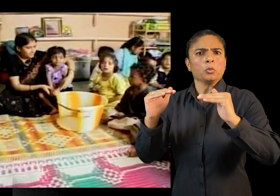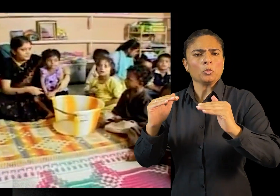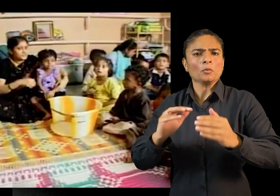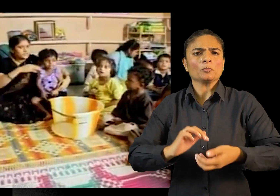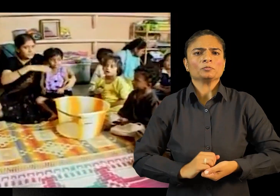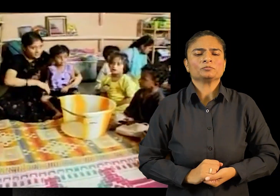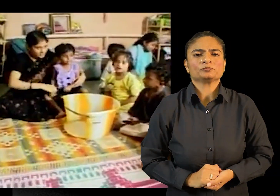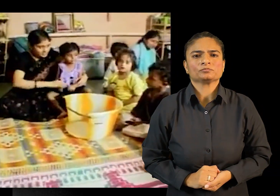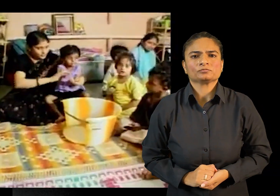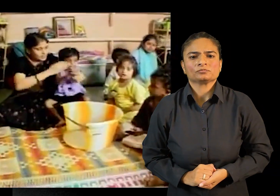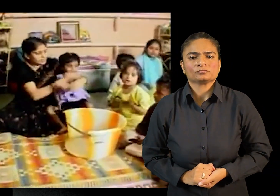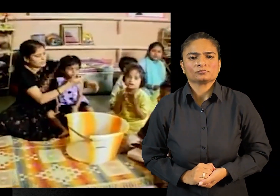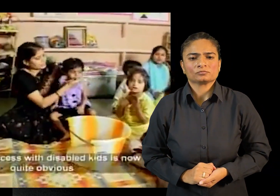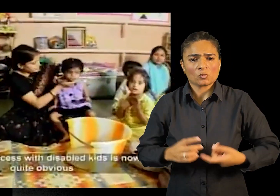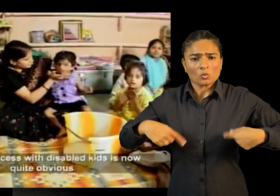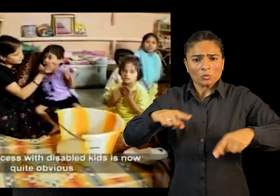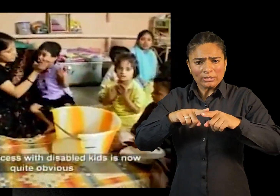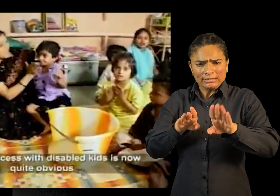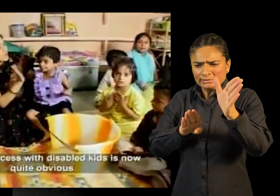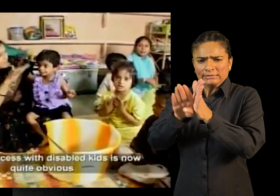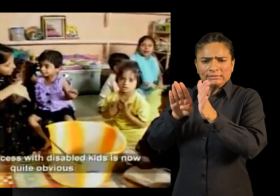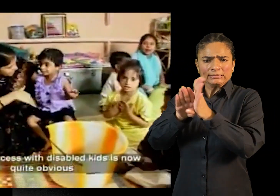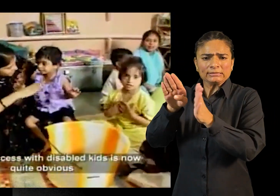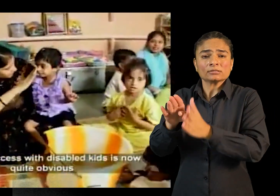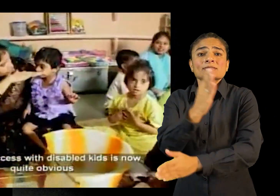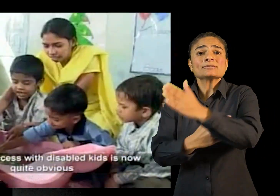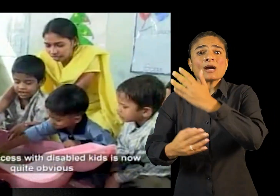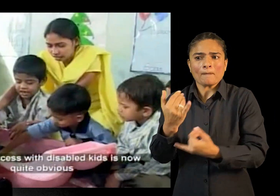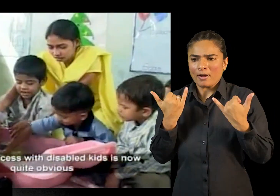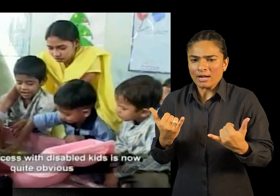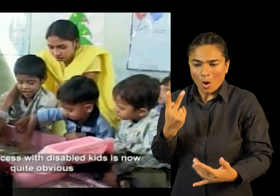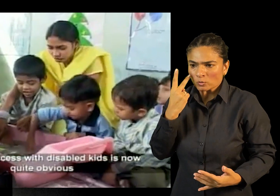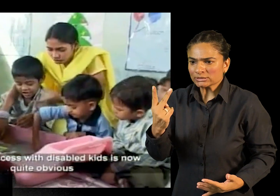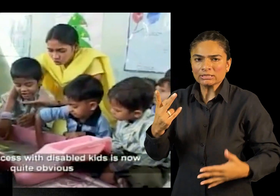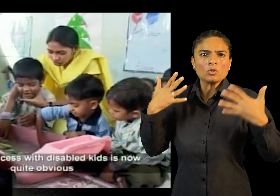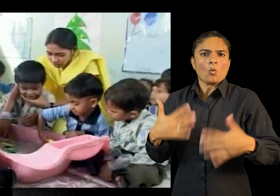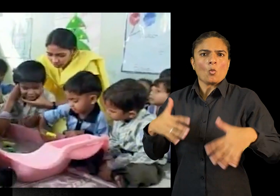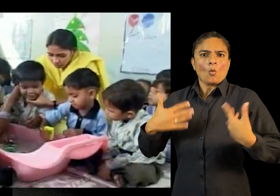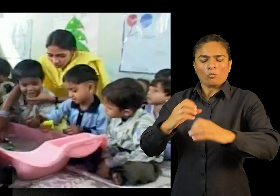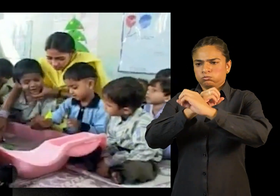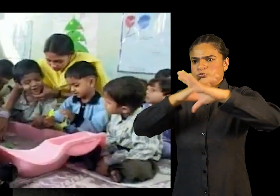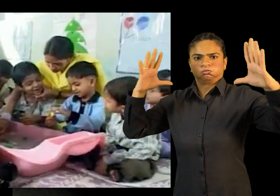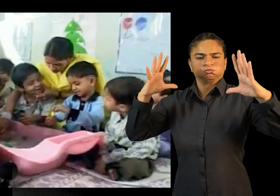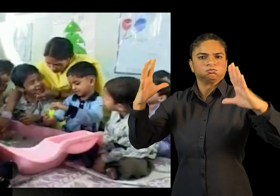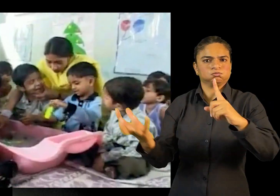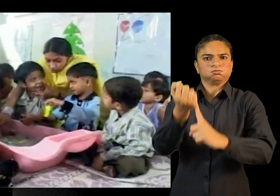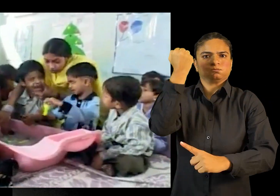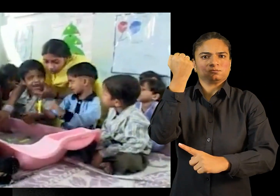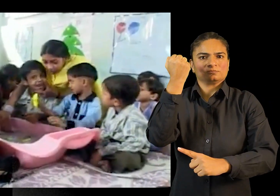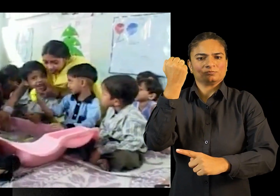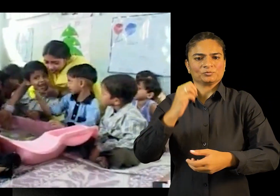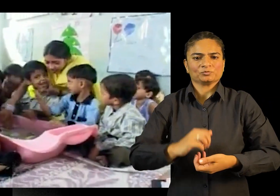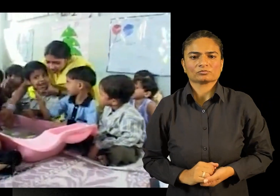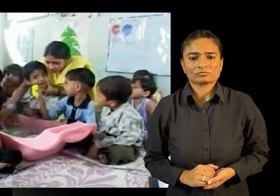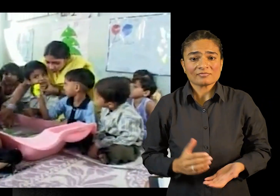मुझे खुशी हो रहा है कि टीचर अपंग बच्चे को पढ़ा रही हैं. हमने देखी भी कि टीचर बहुत कुछ कर रही हैं।